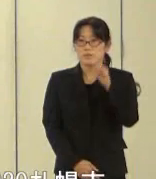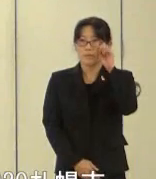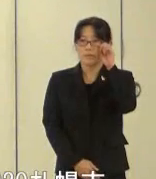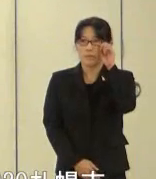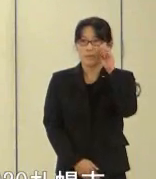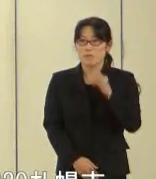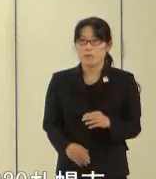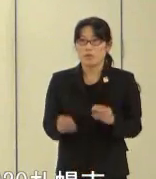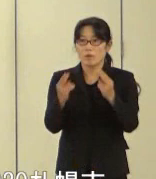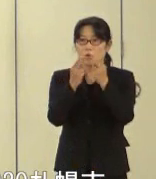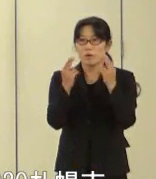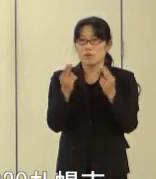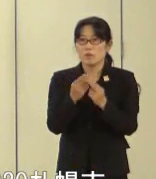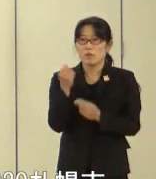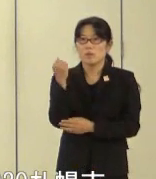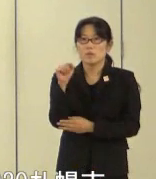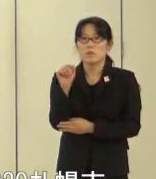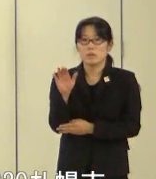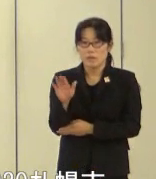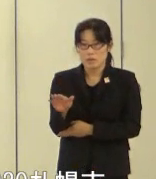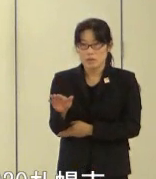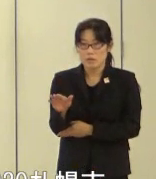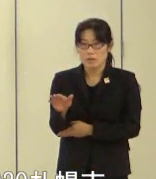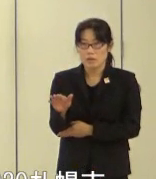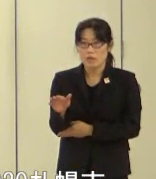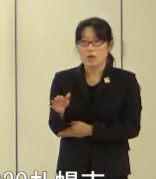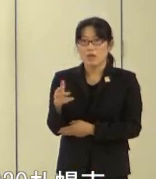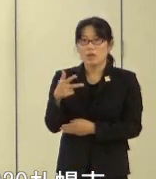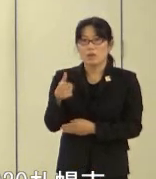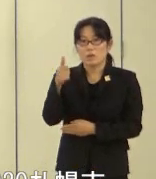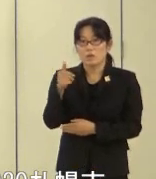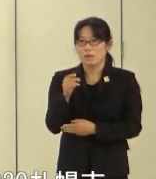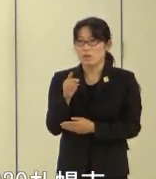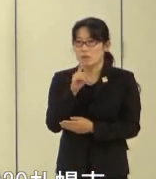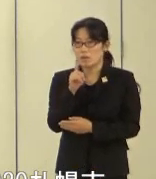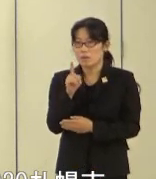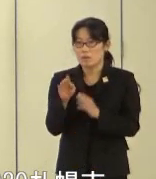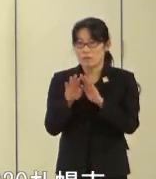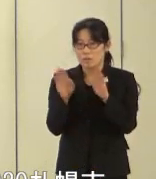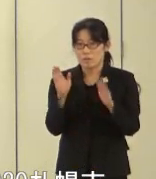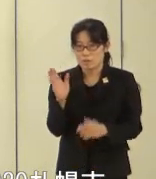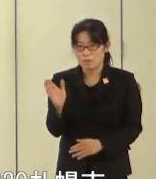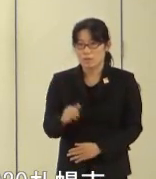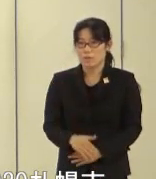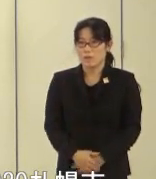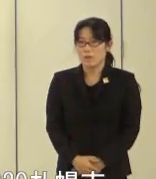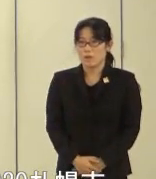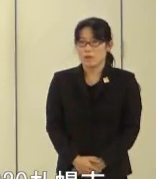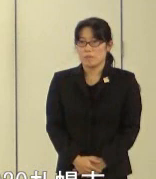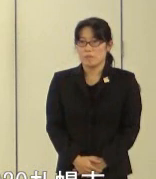幹事社の北海道新聞です。それでは市長の方から冒頭よろしくお願いいたします。